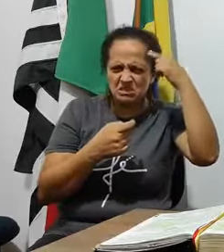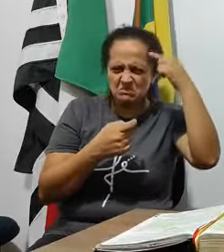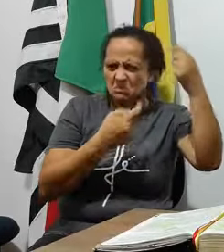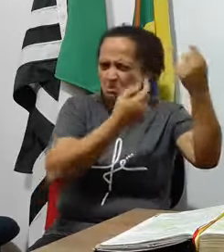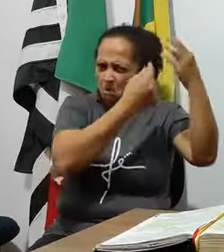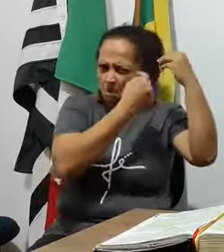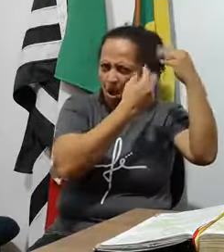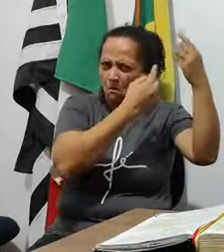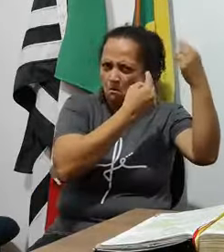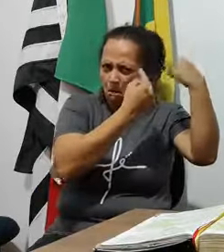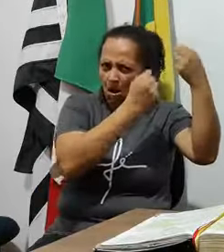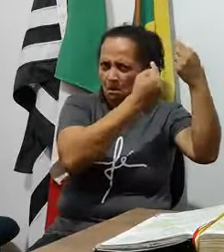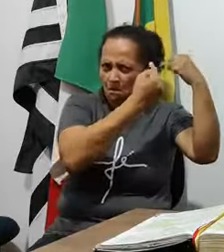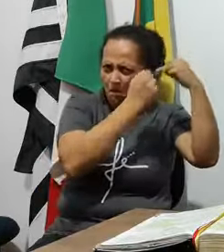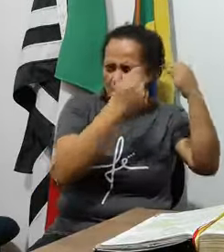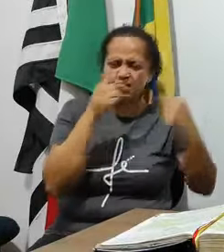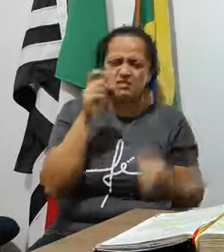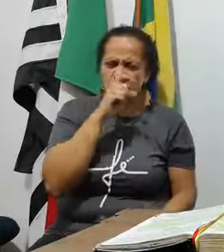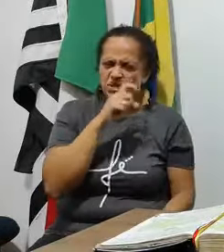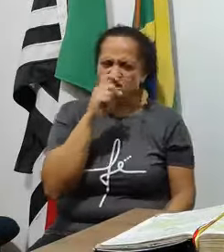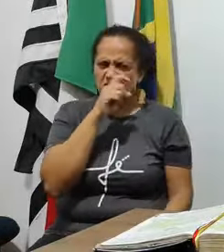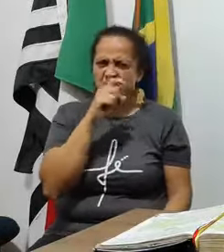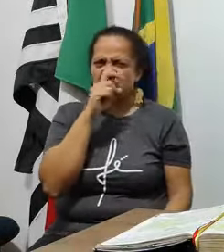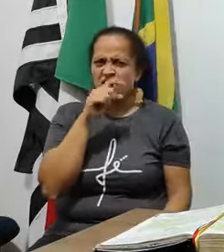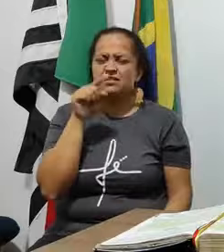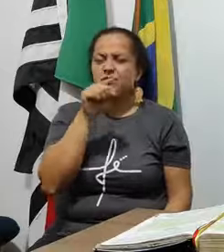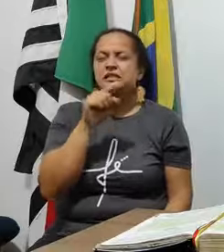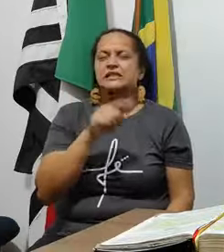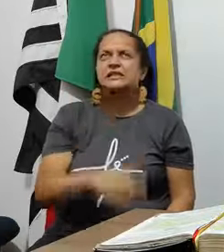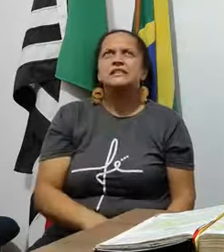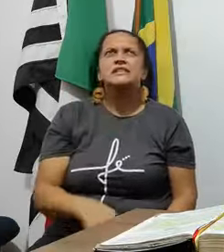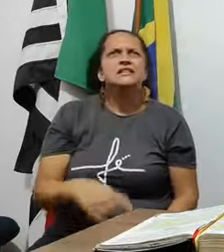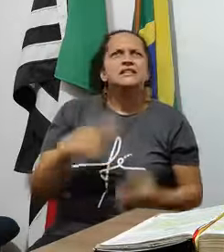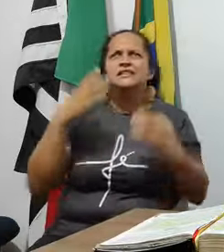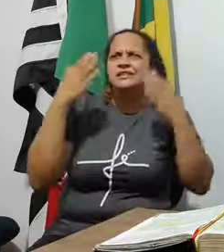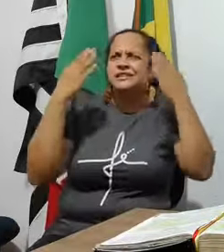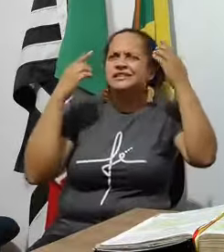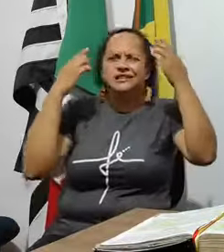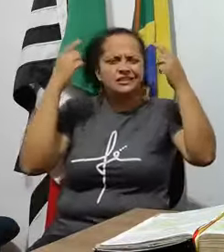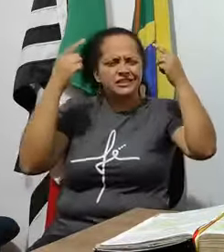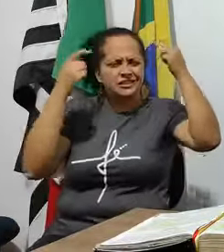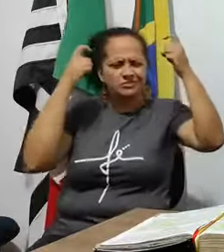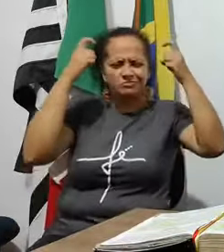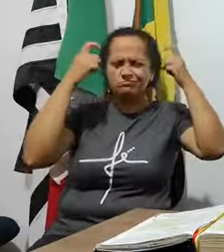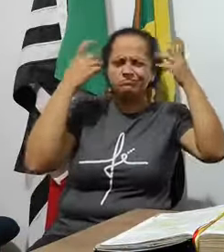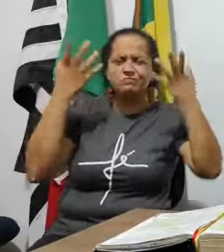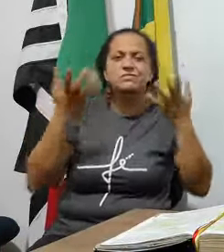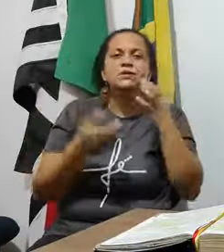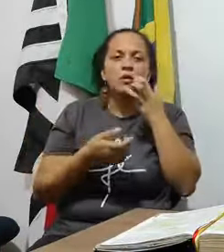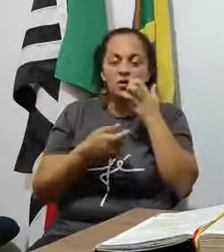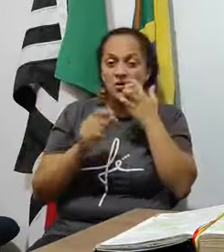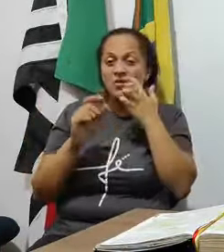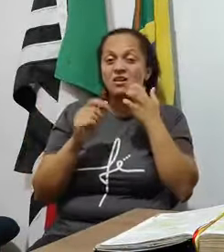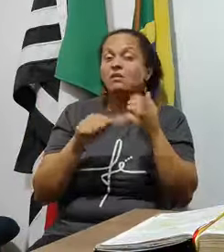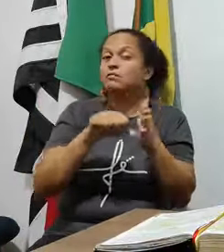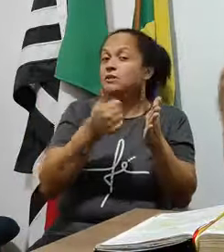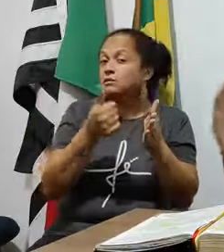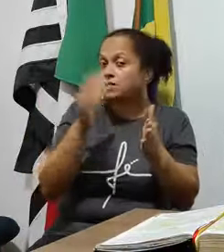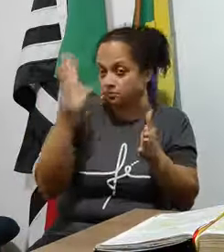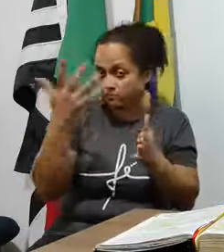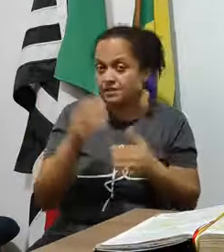é enganar, é confundir, entendeu? Esse é o primeiro efeito que acontece. Nossa mente ela fica